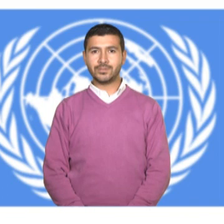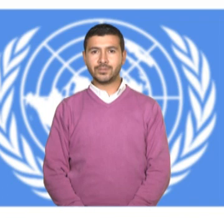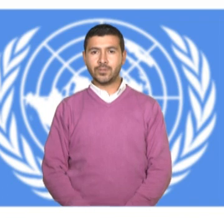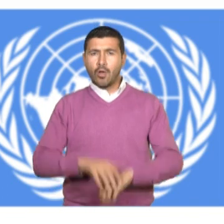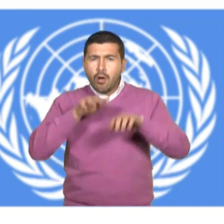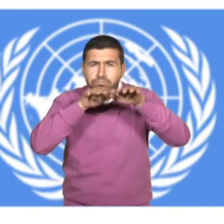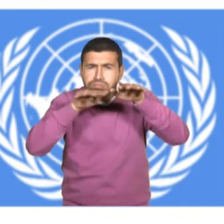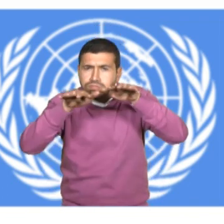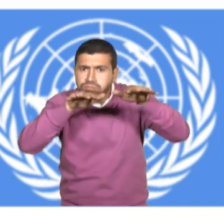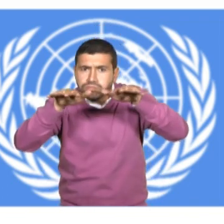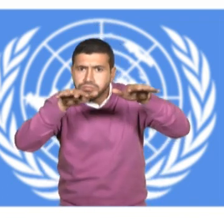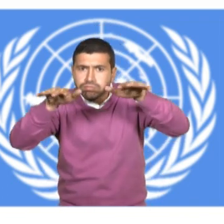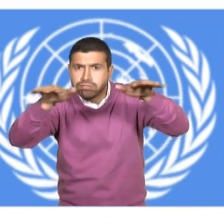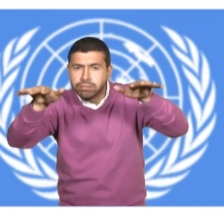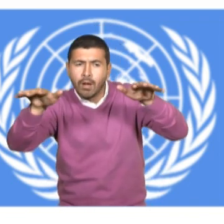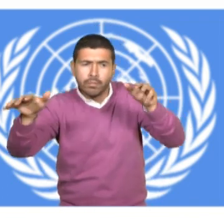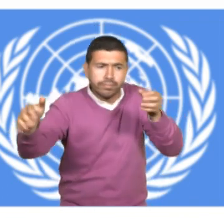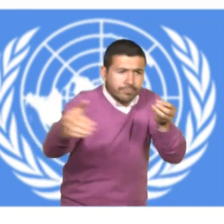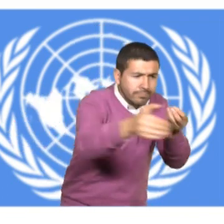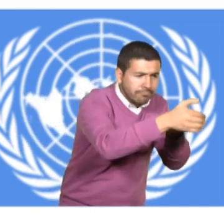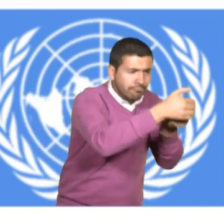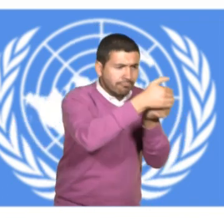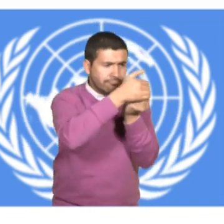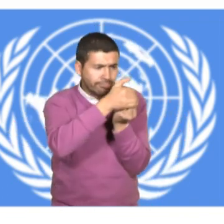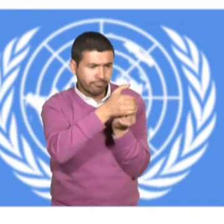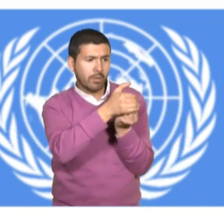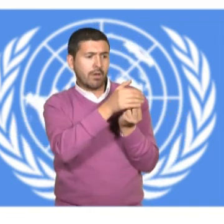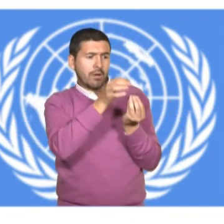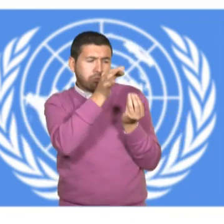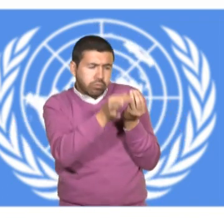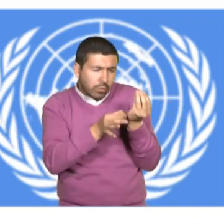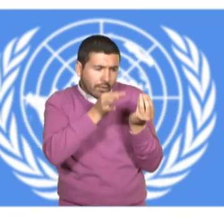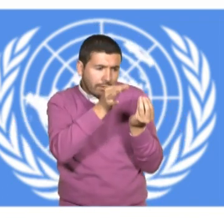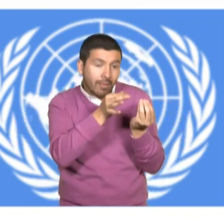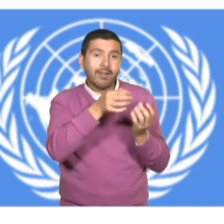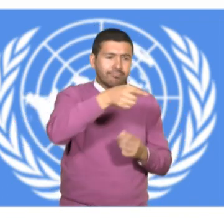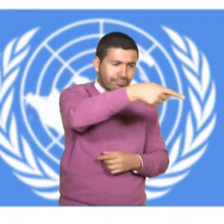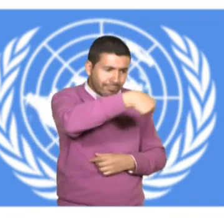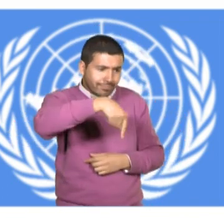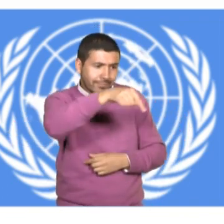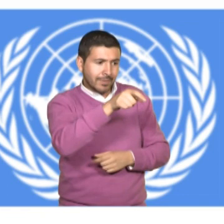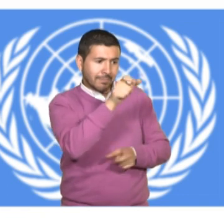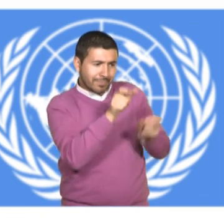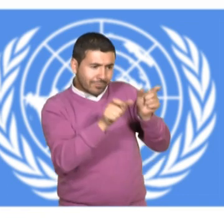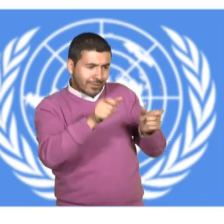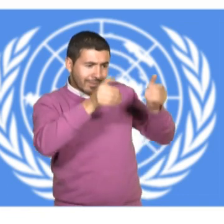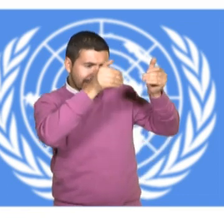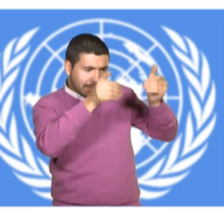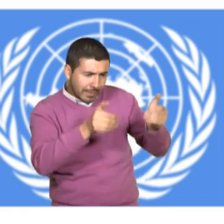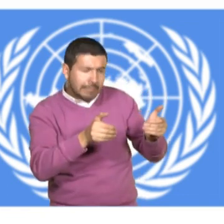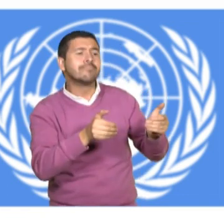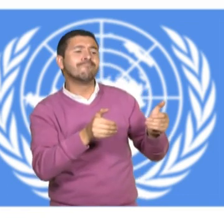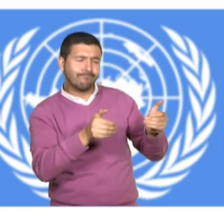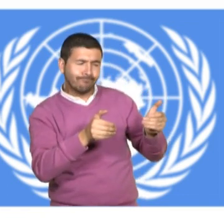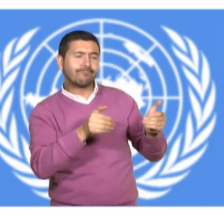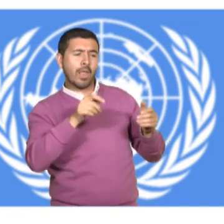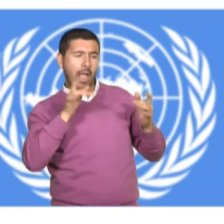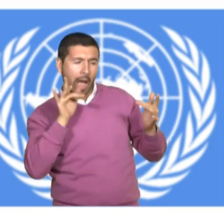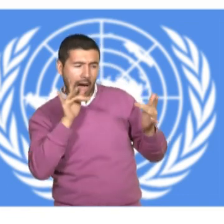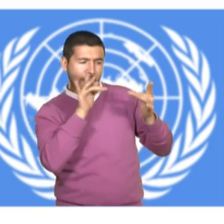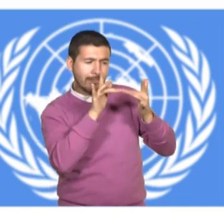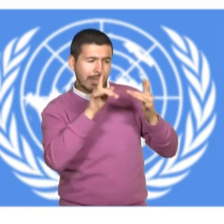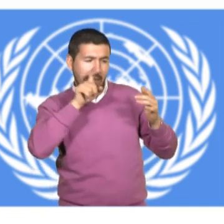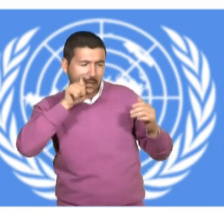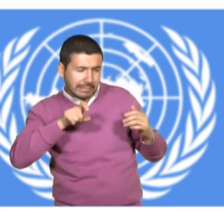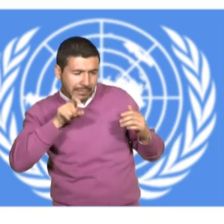J. Reconociendo la necesidad de promover y proteger los derechos humanos de todas las personas con discapacidad,